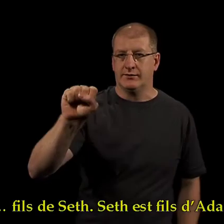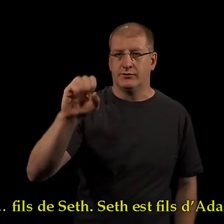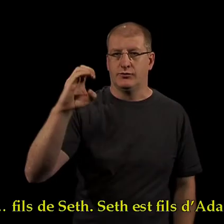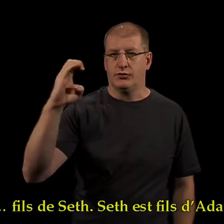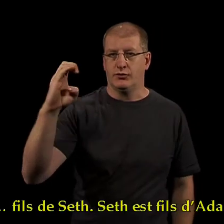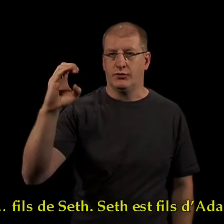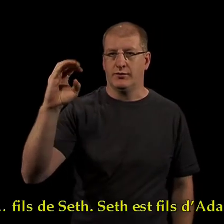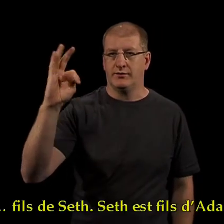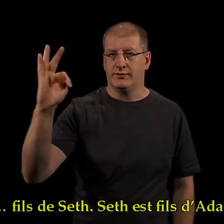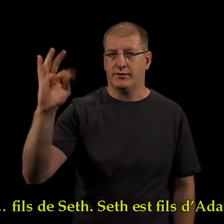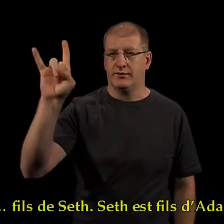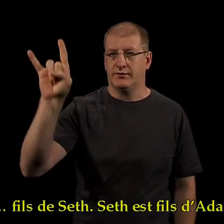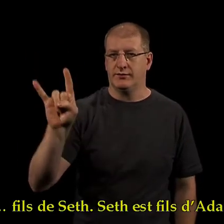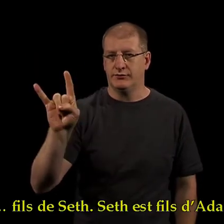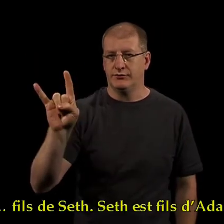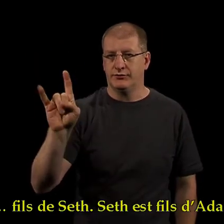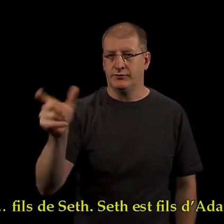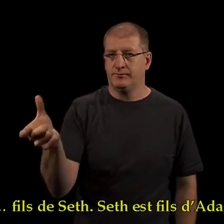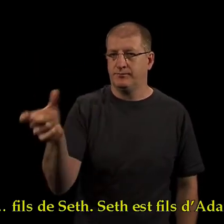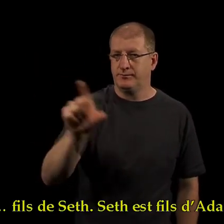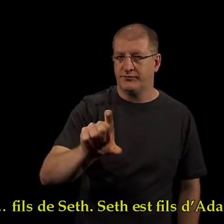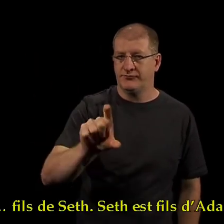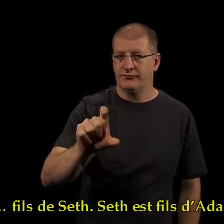Fils de Sète. Sète est fils d'Adam.